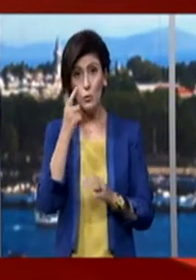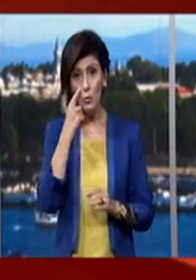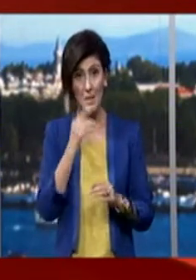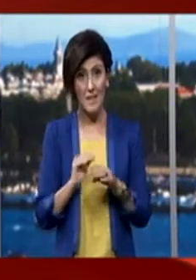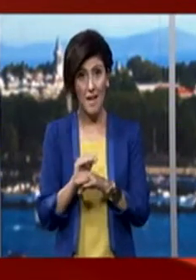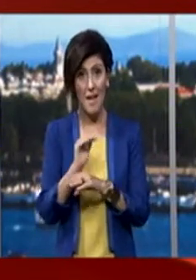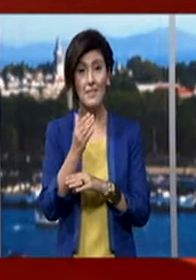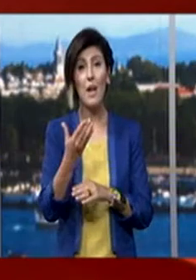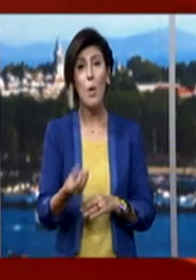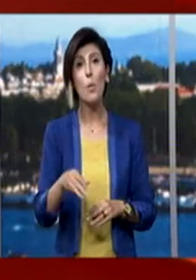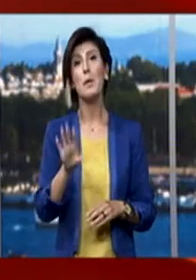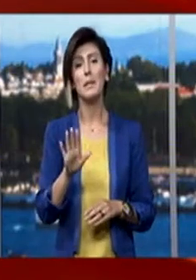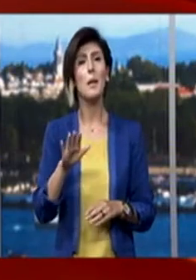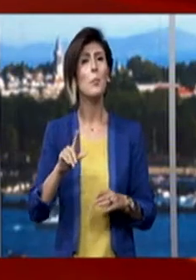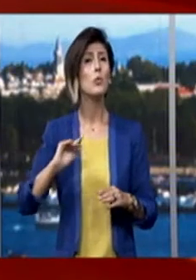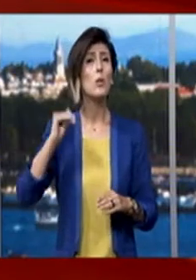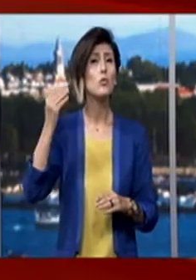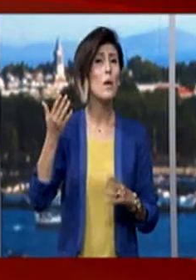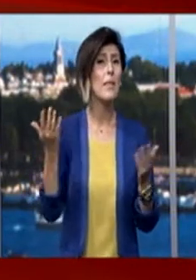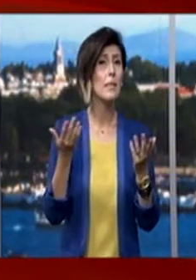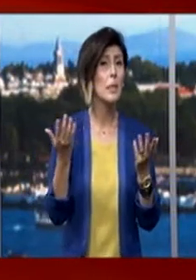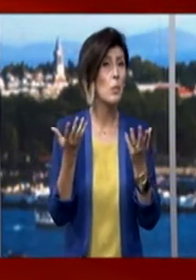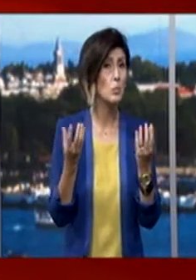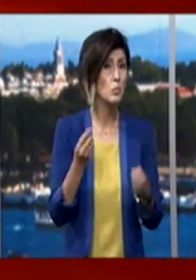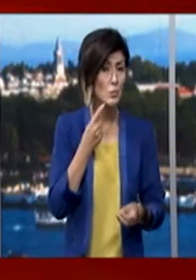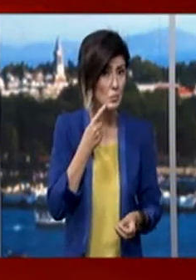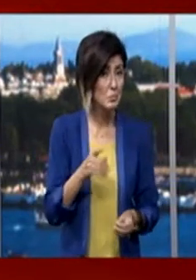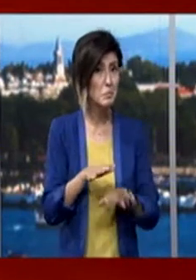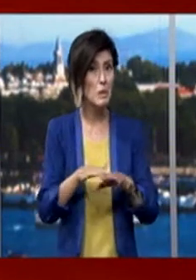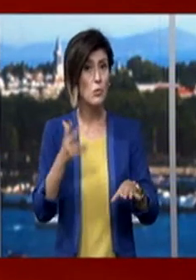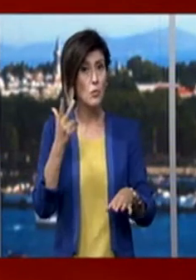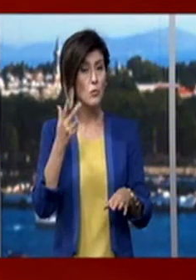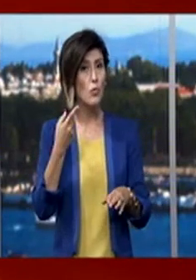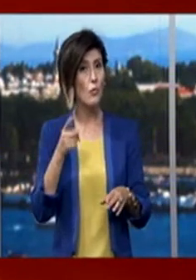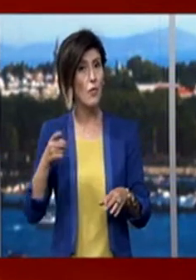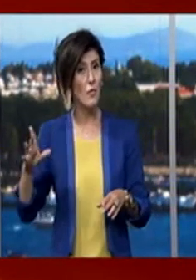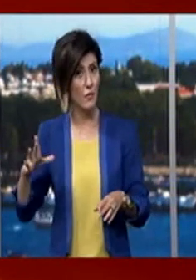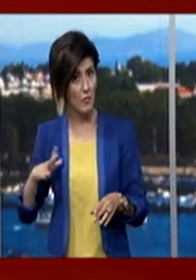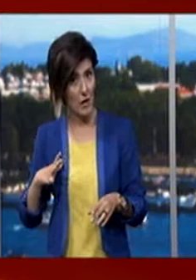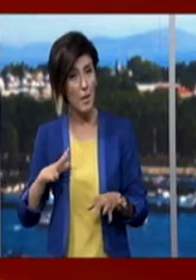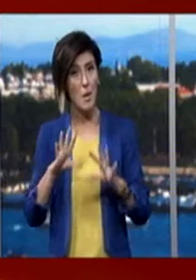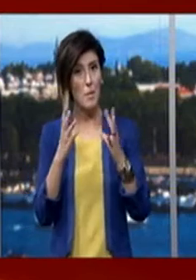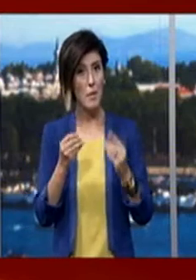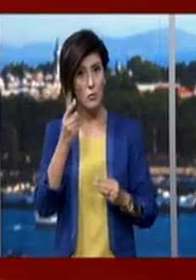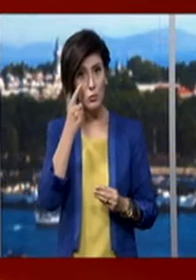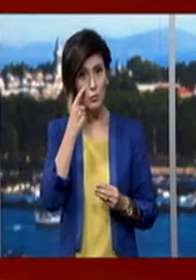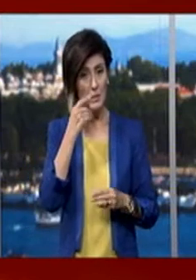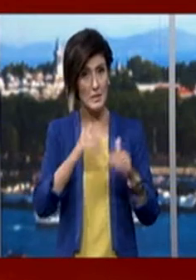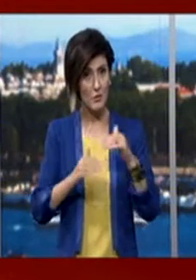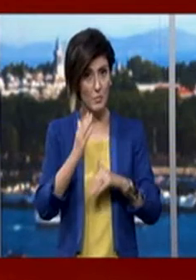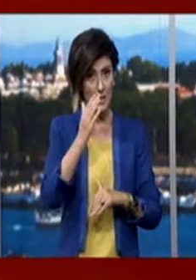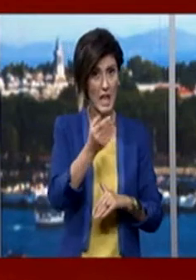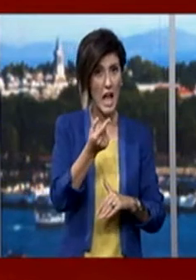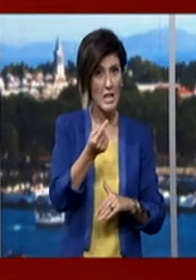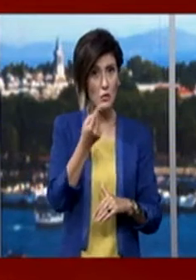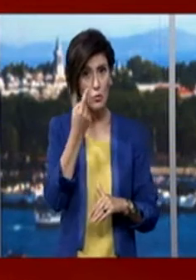Peki bundan sonra hangi formül devreye girecek? Masada 3 alternatif var. Mevcut hükümetle seçime gitmek, azınlık